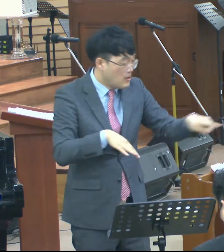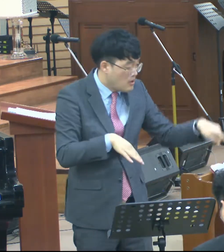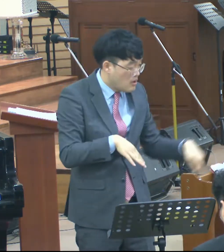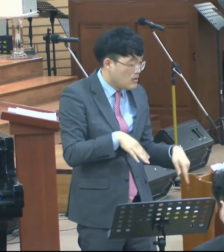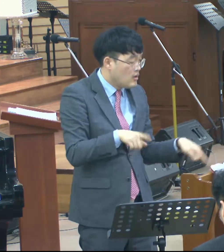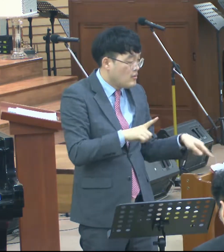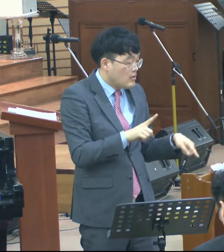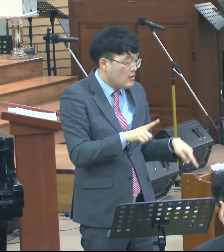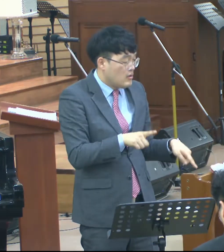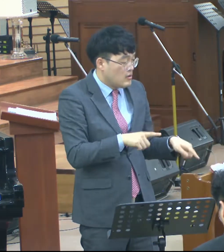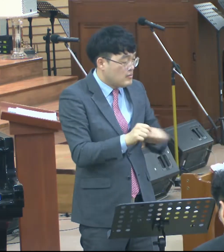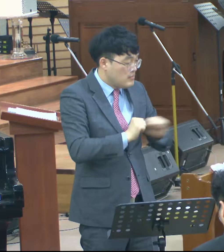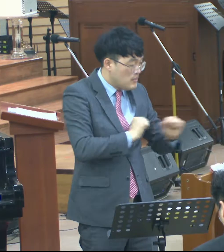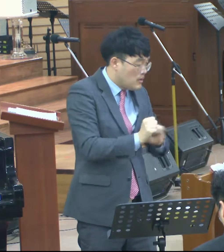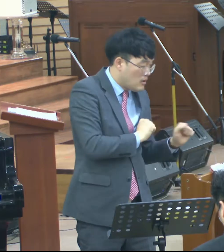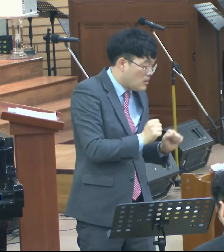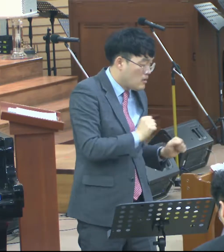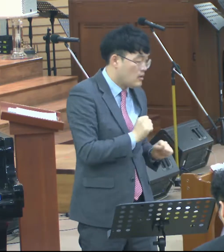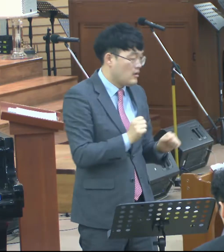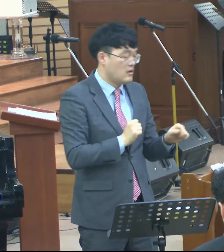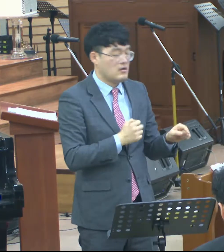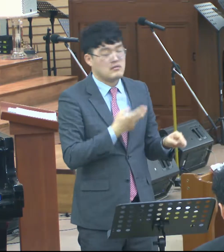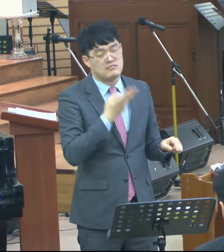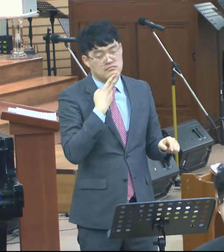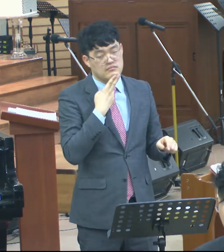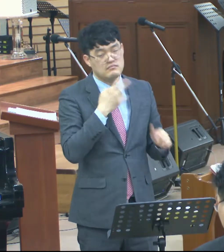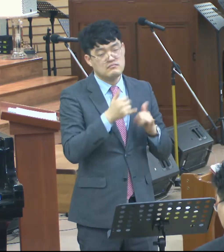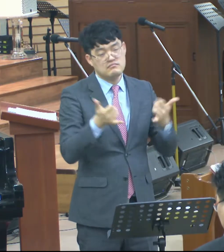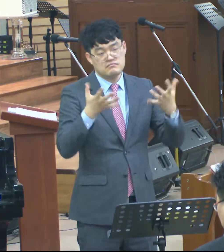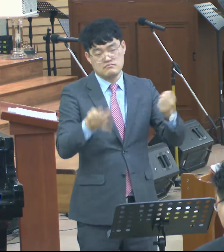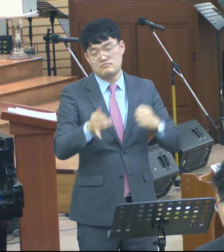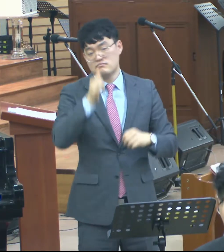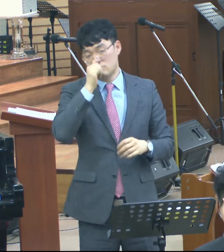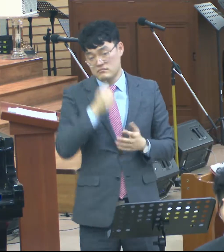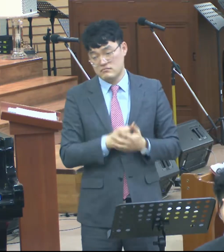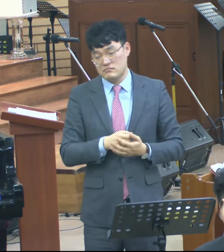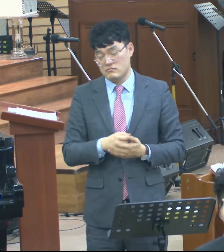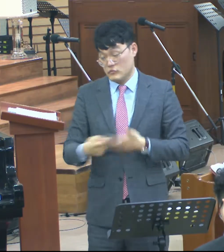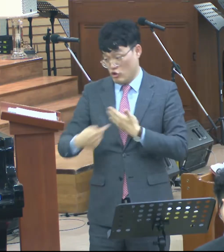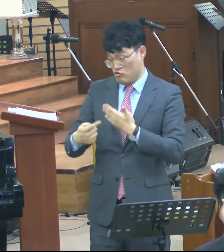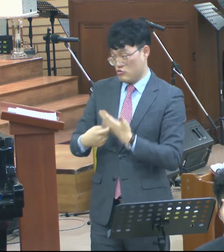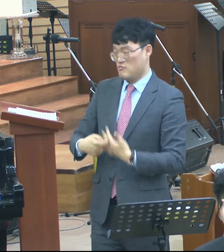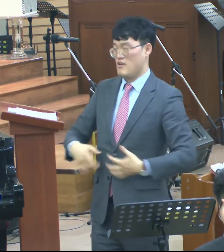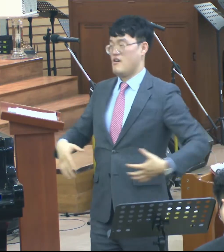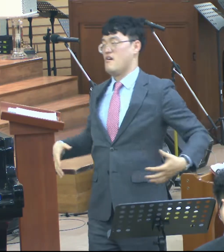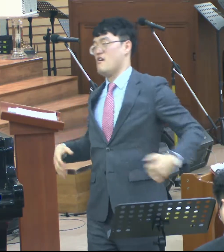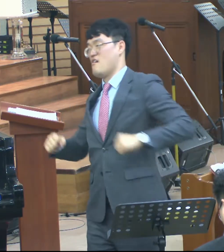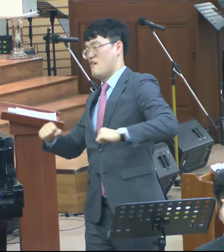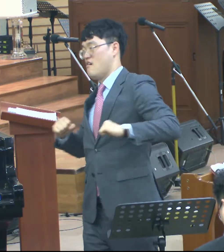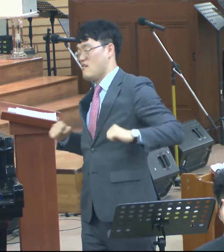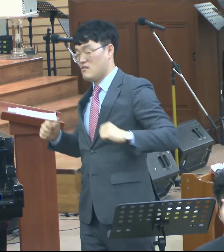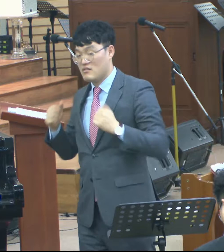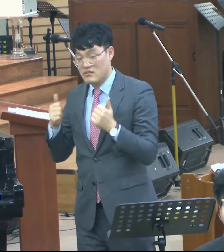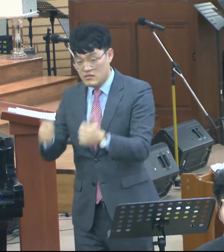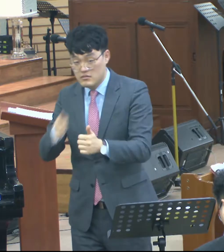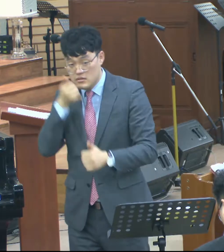앞에 나서서 뭐 대단히 하는 것 같아도요, 뚜껑 열어놓고 보면 자격 미달이 많다는 얘기예요.